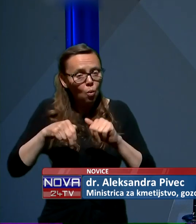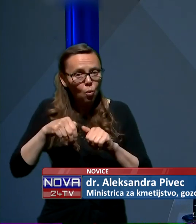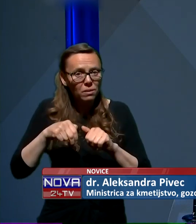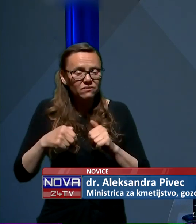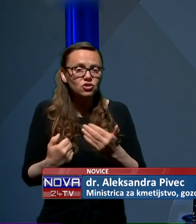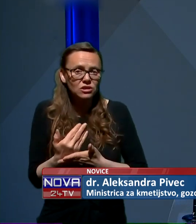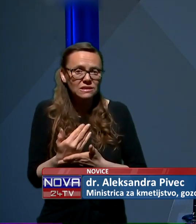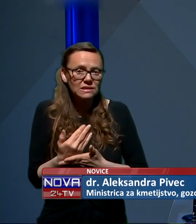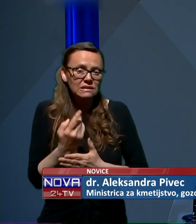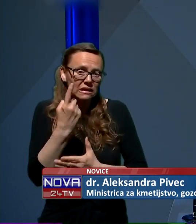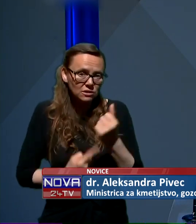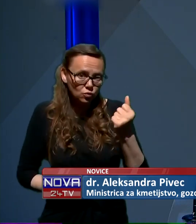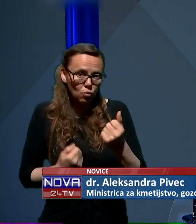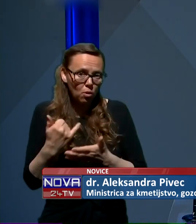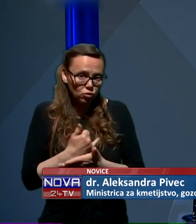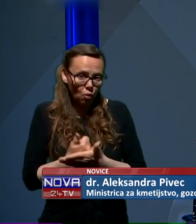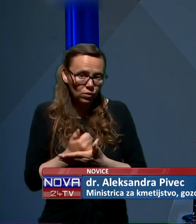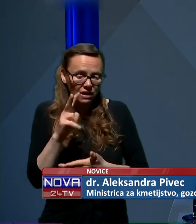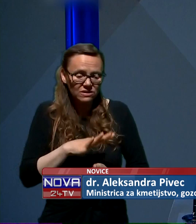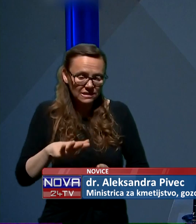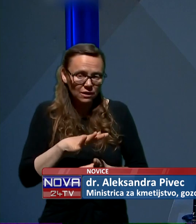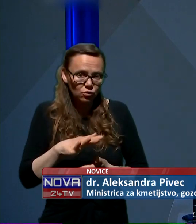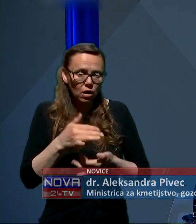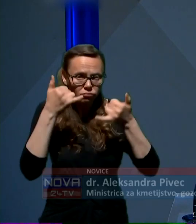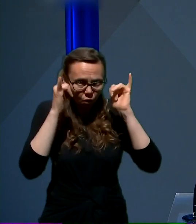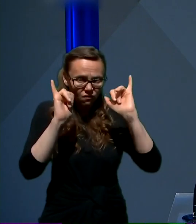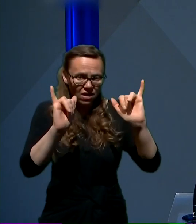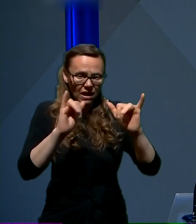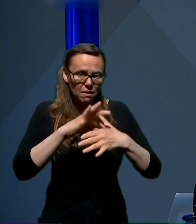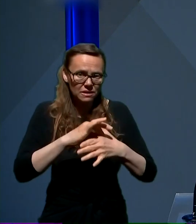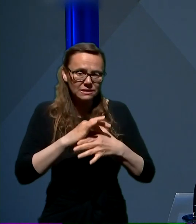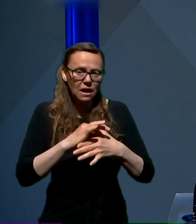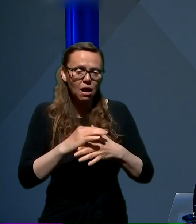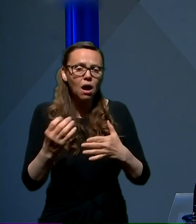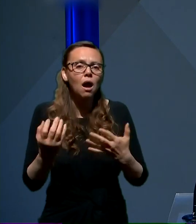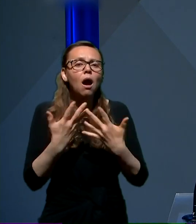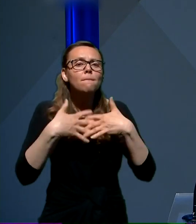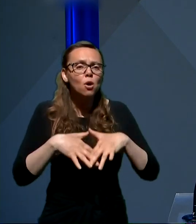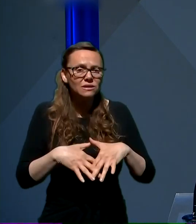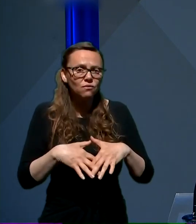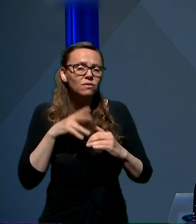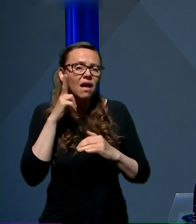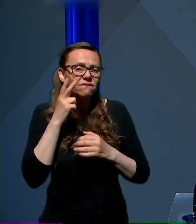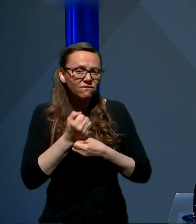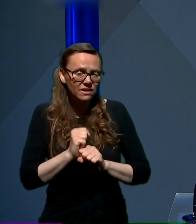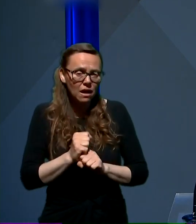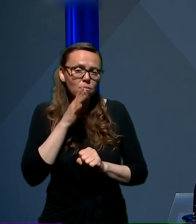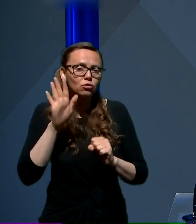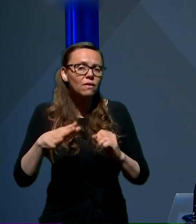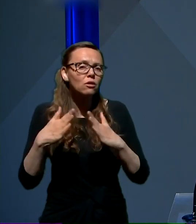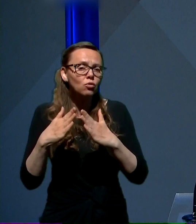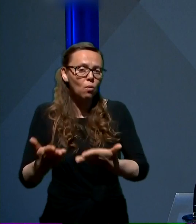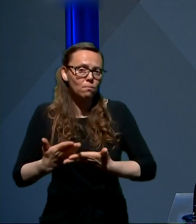izpad dohodka, predvsem v sektorjih prireja govejega mesa in pa proizvodnja vina, bodo na dom